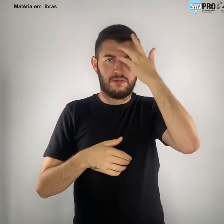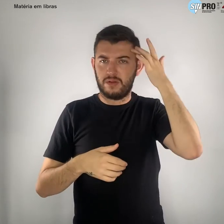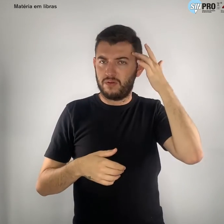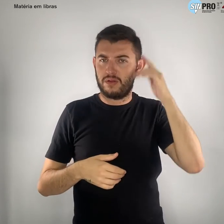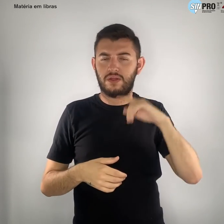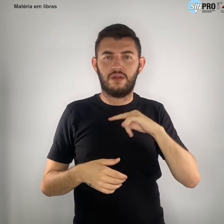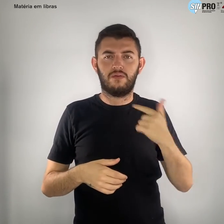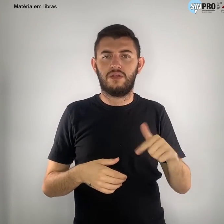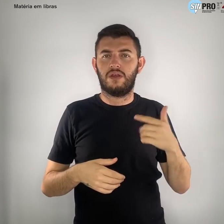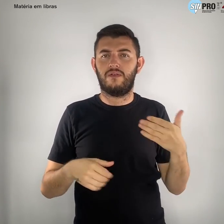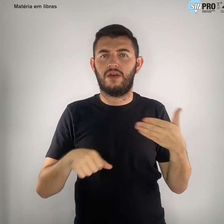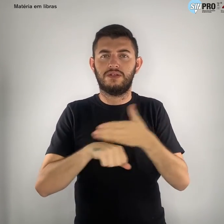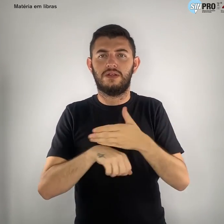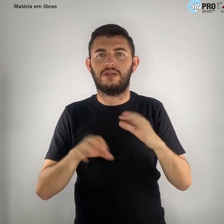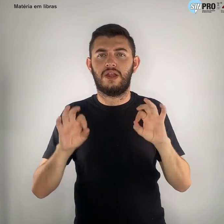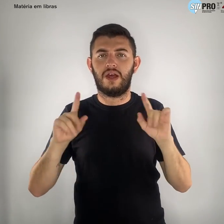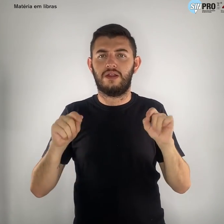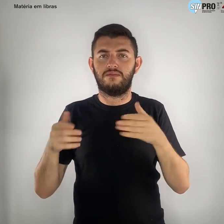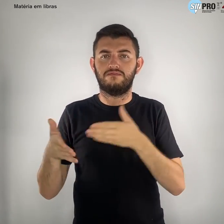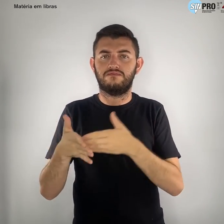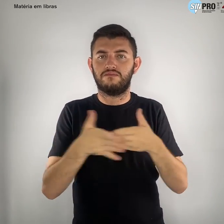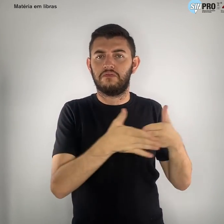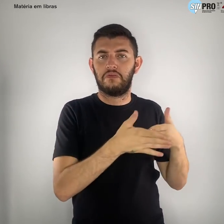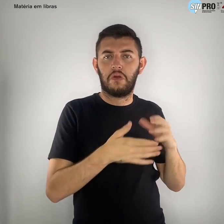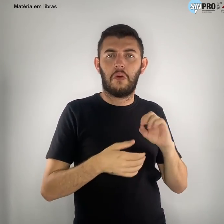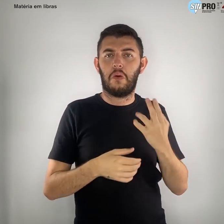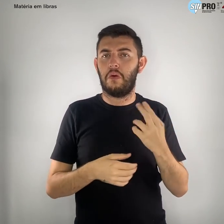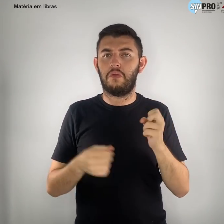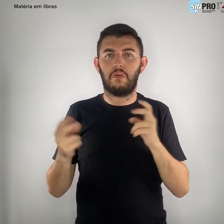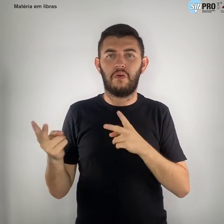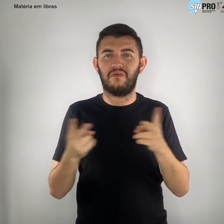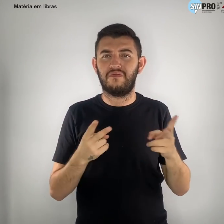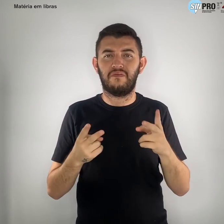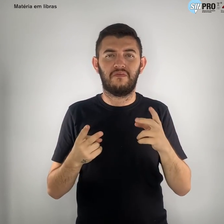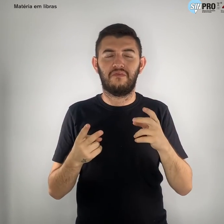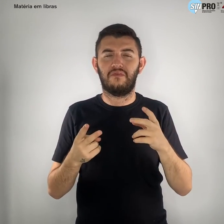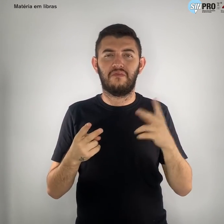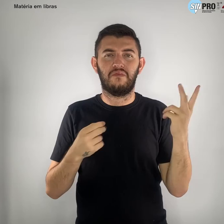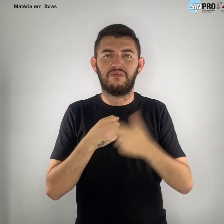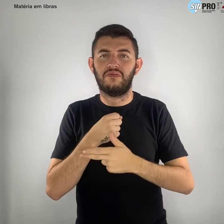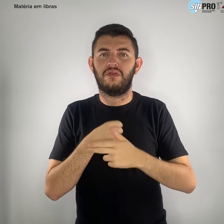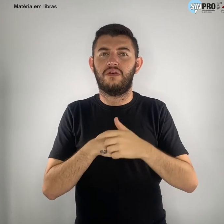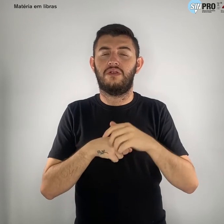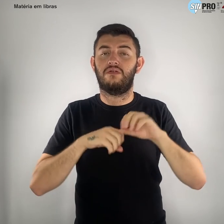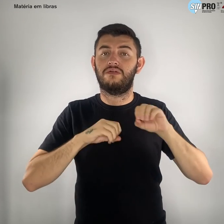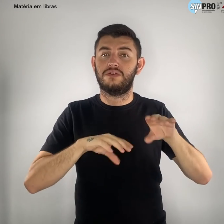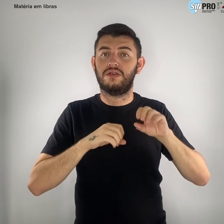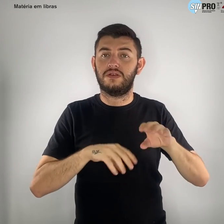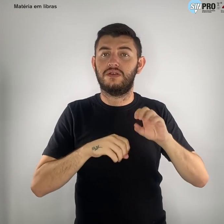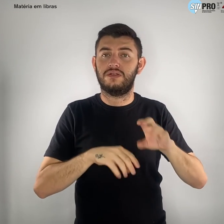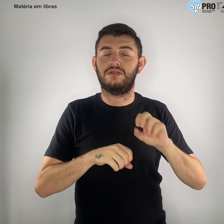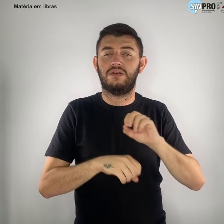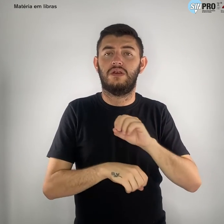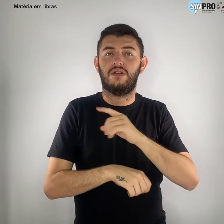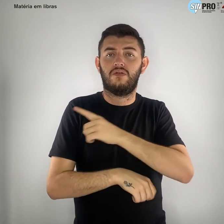tiveram acesso ou continuidade de estudos nos ensinos fundamental e médio na